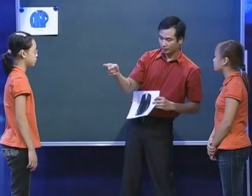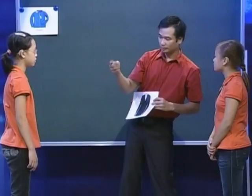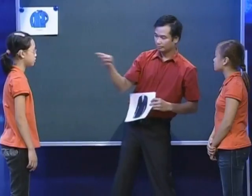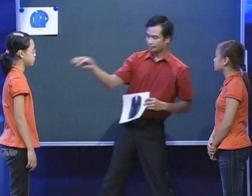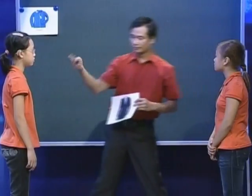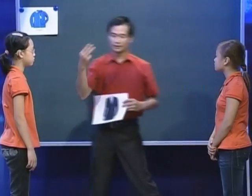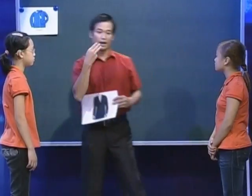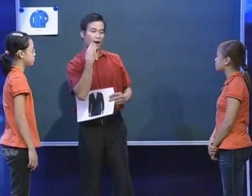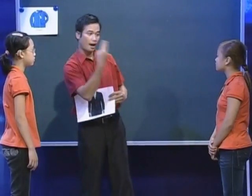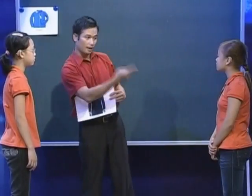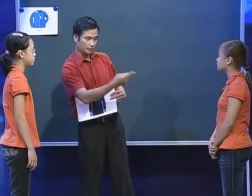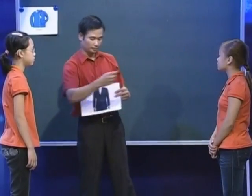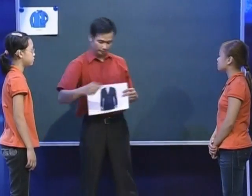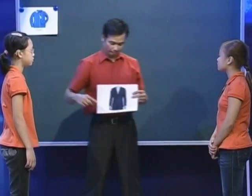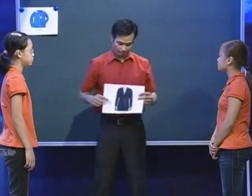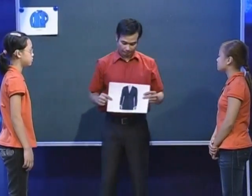Bây giờ hai bạn sẽ đổi vai nhé.